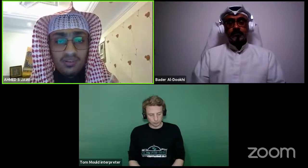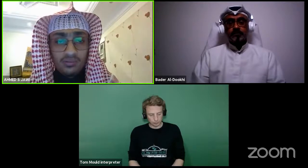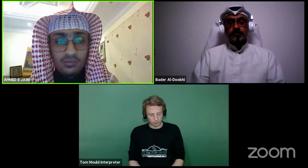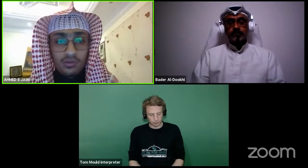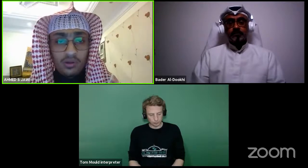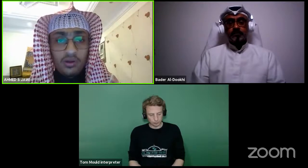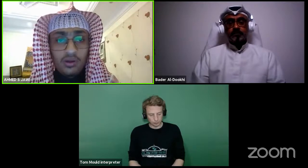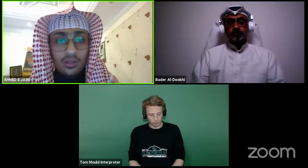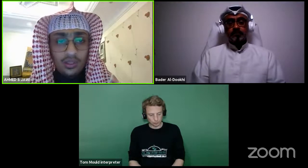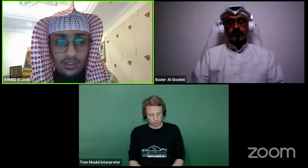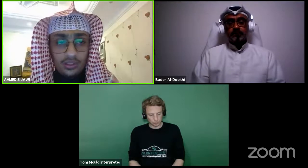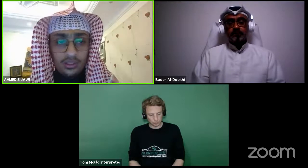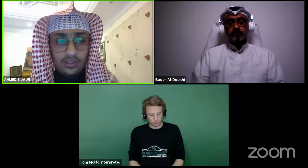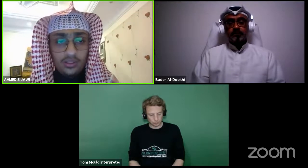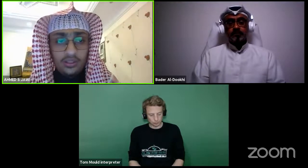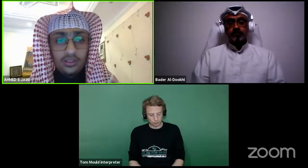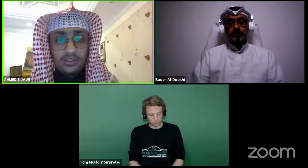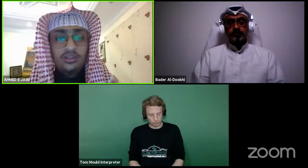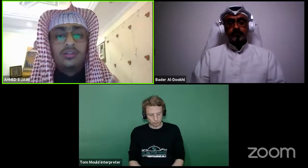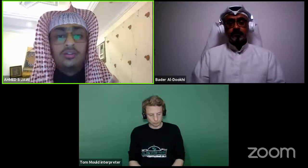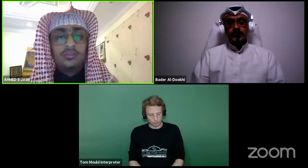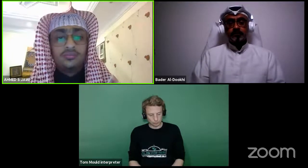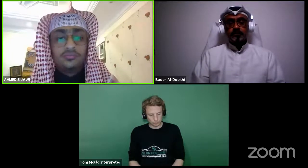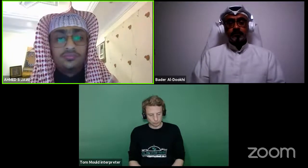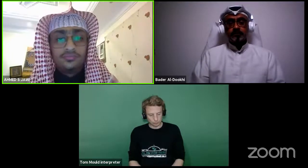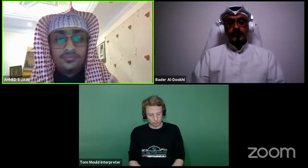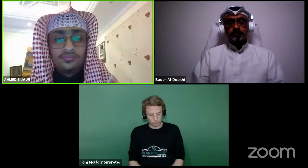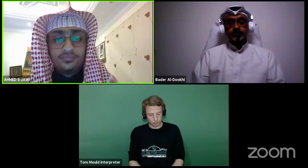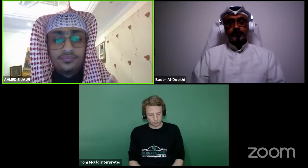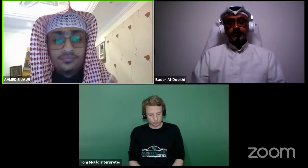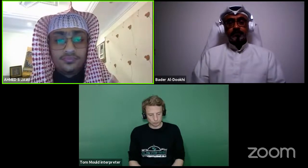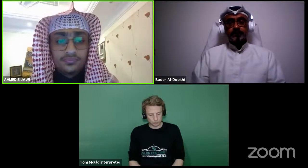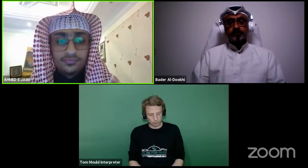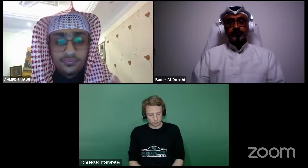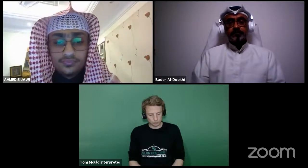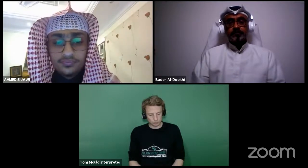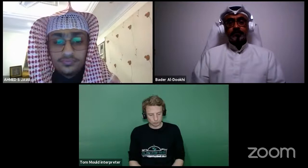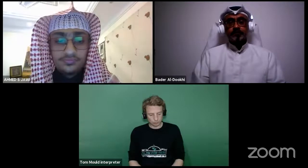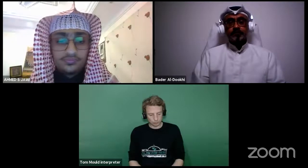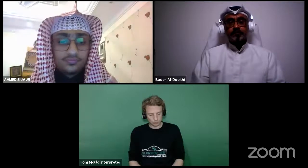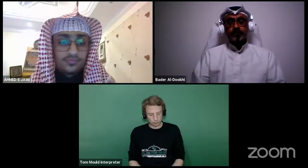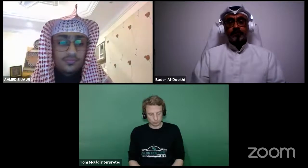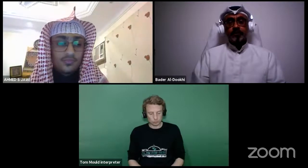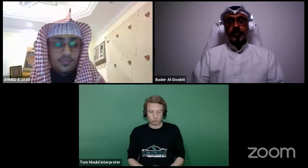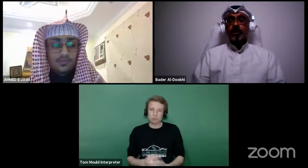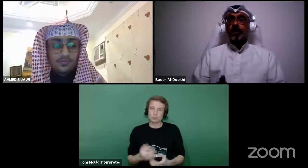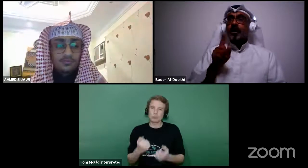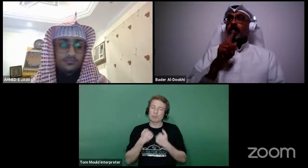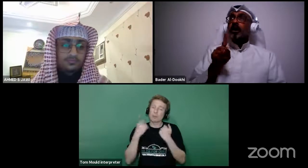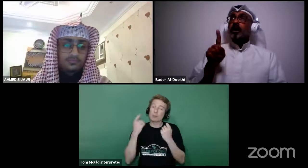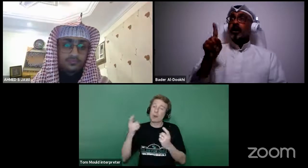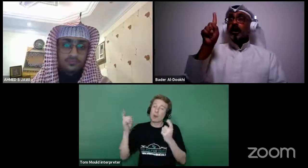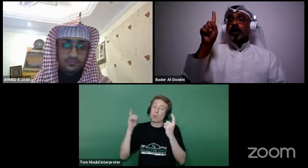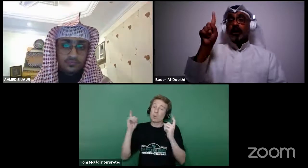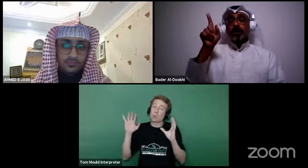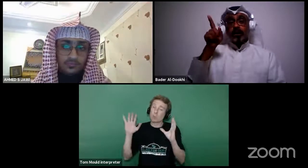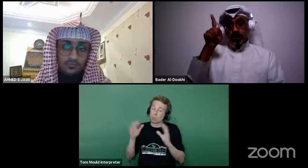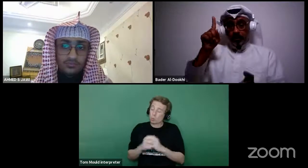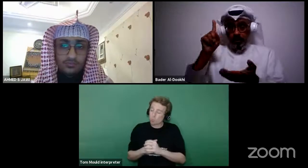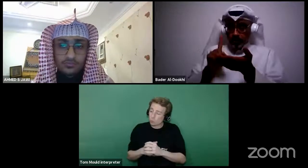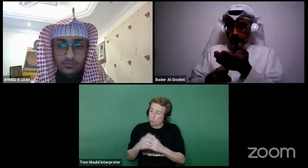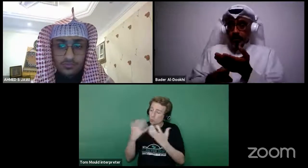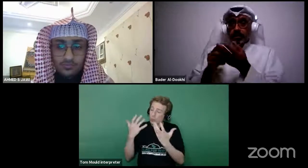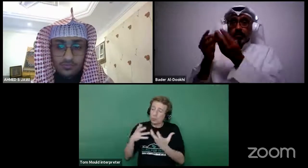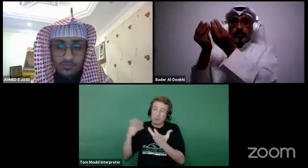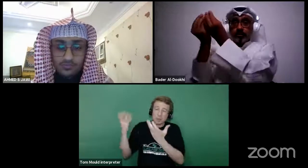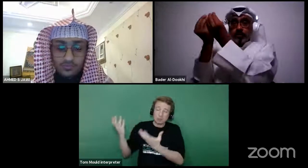وألحقني بالصالحين. My Lord, You have indeed bestowed on